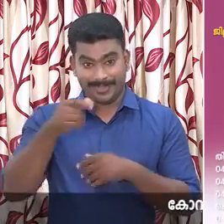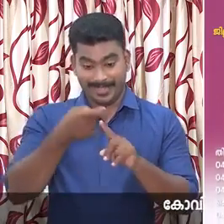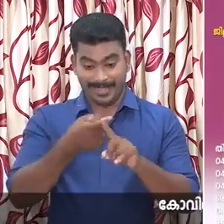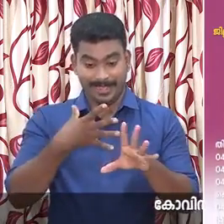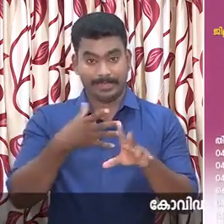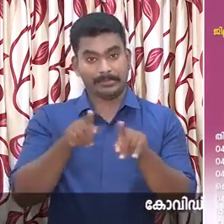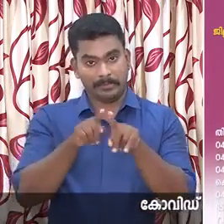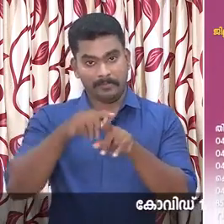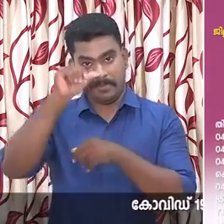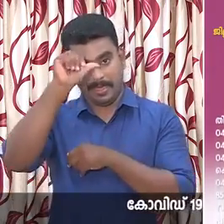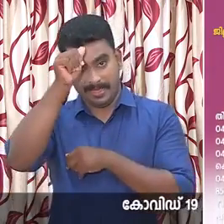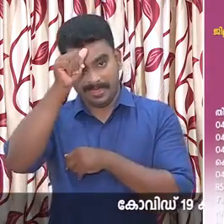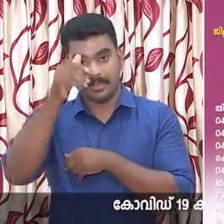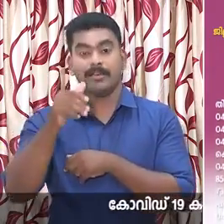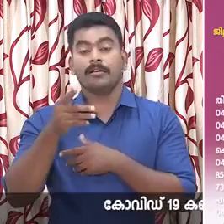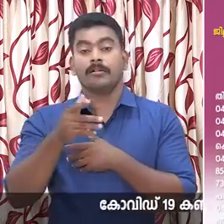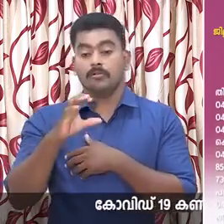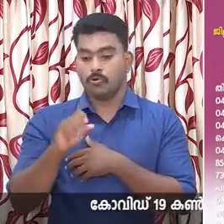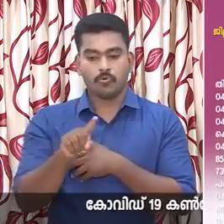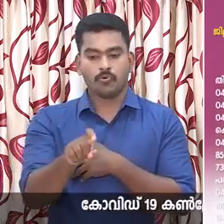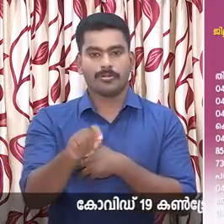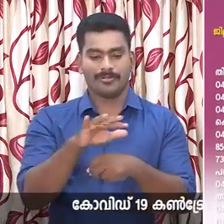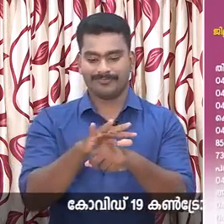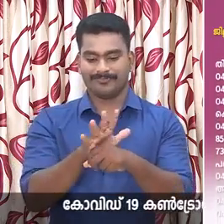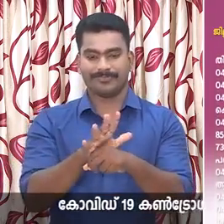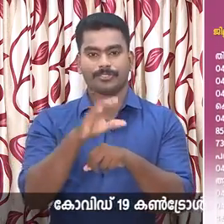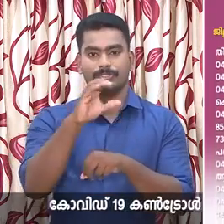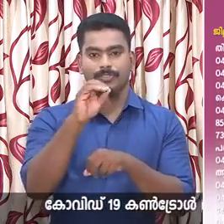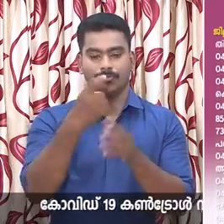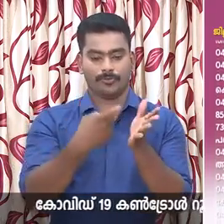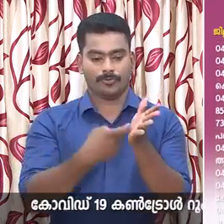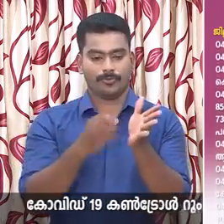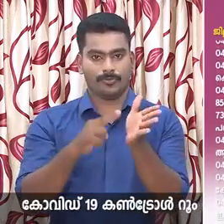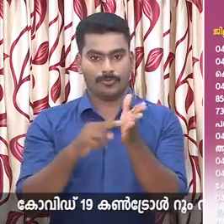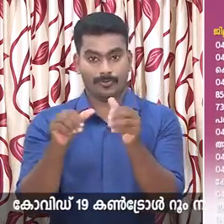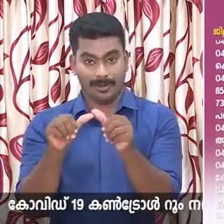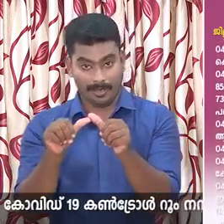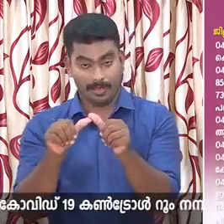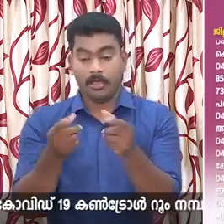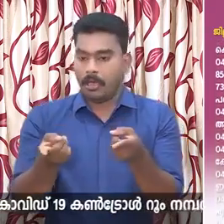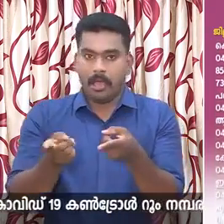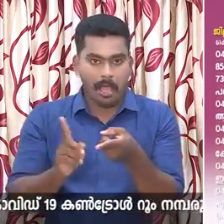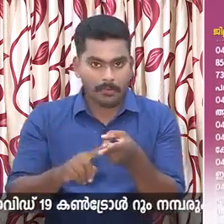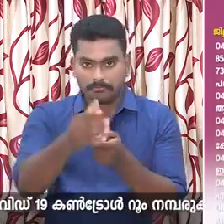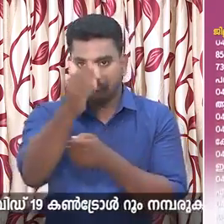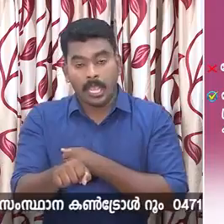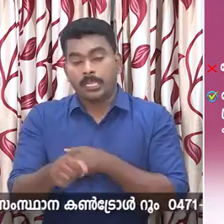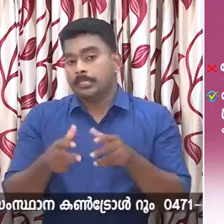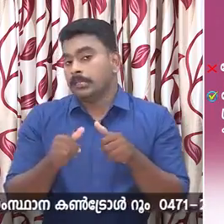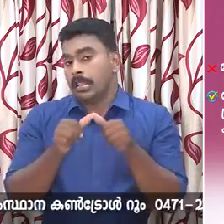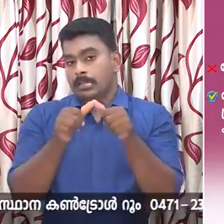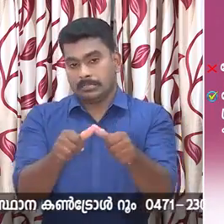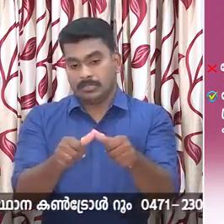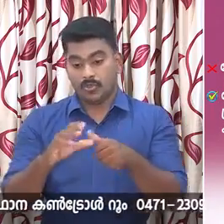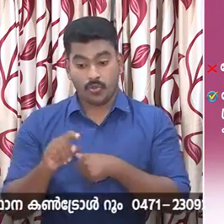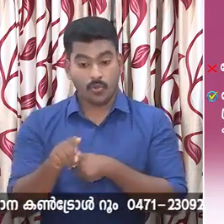ലോകമെമ്പാടും ഇന്ത്യയിലും കൊറോണ പടർന്നു പിടിക്കുന്ന സാഹചര്യത്തിൽ കേരള സർക്കാർ എല്ലാ ജനങ്ങളിലേക്കും ജാഗ്രതാ നിർദ്ദേശം പുറപ്പെടുവിക്കുകയാണ്.